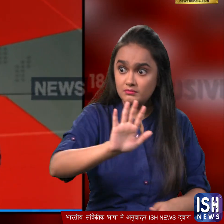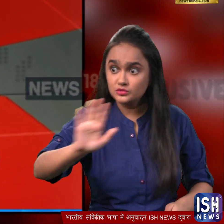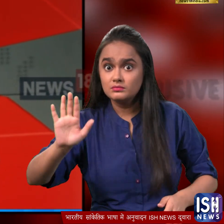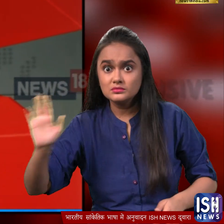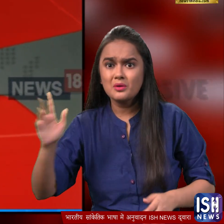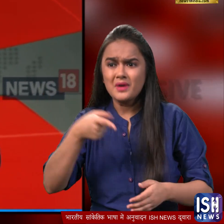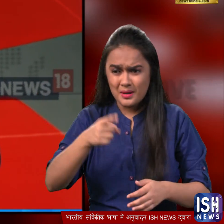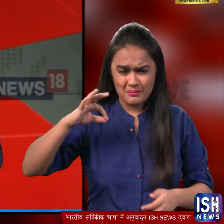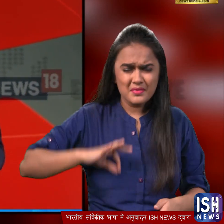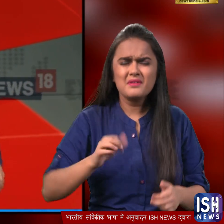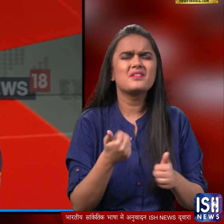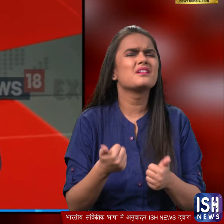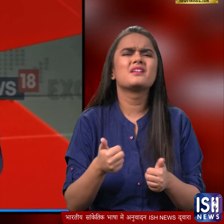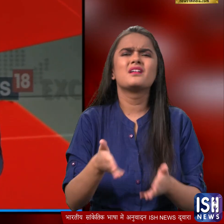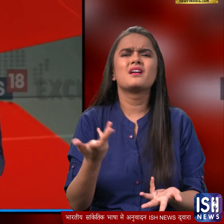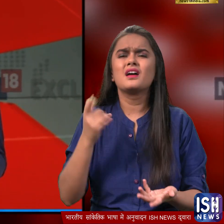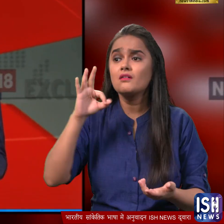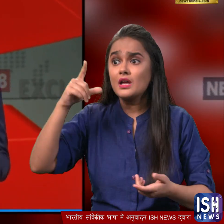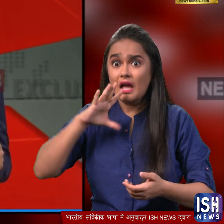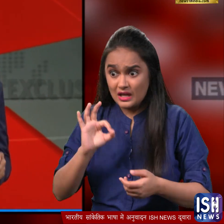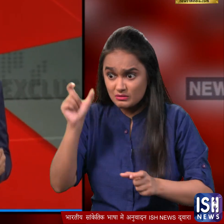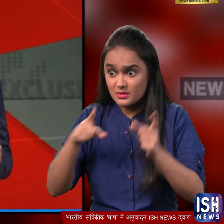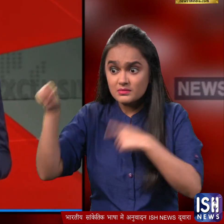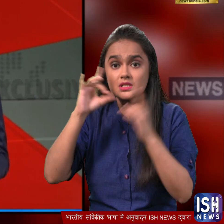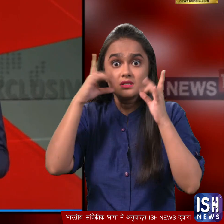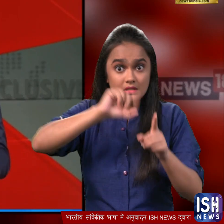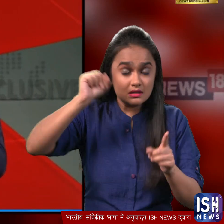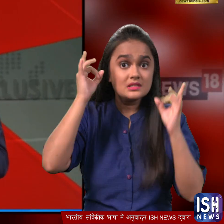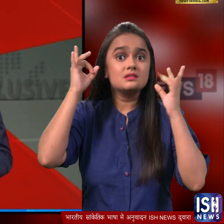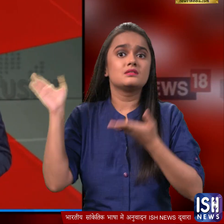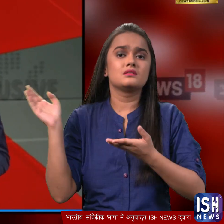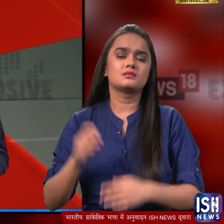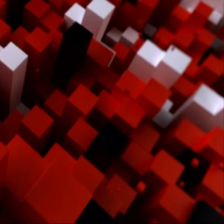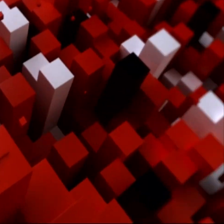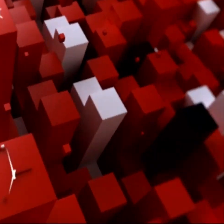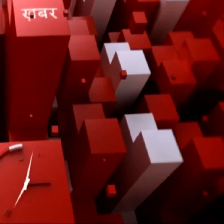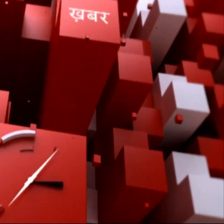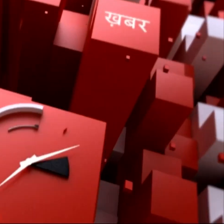को रोकने से किसी आंदोलन को जनता का समर्थन नहीं मिलता, बल्कि जनता ऐसे आंदोलनों से चिढ़ जाती।